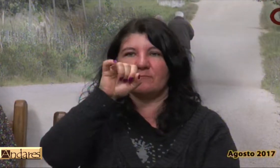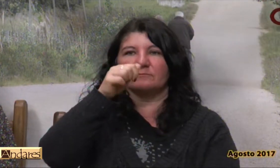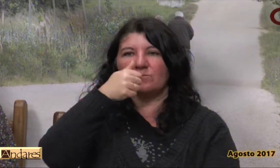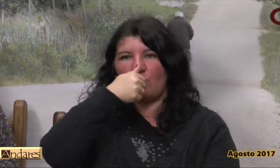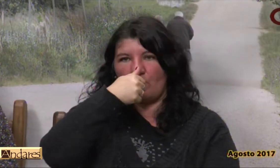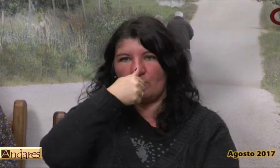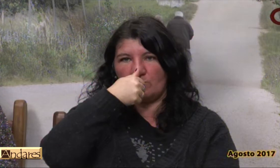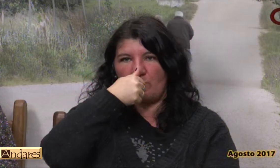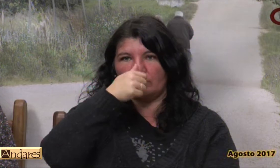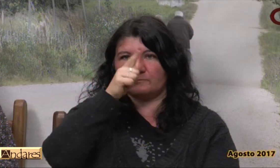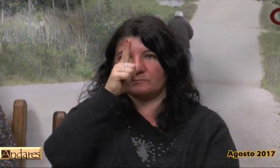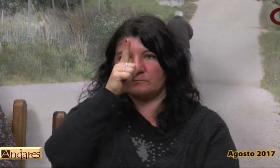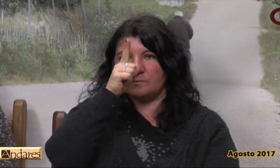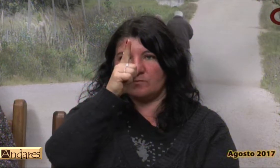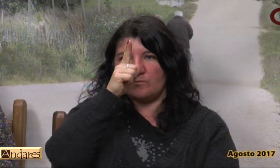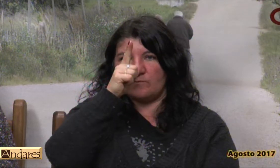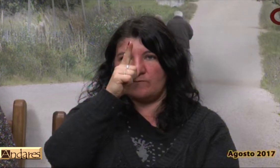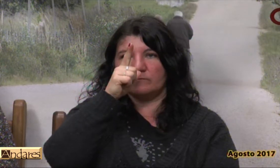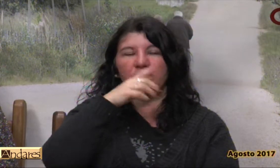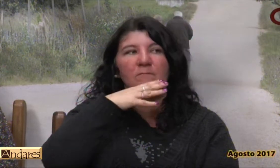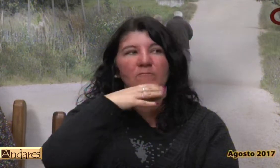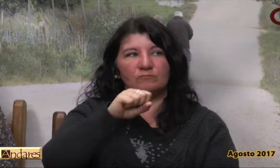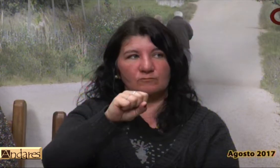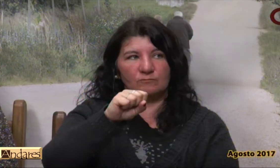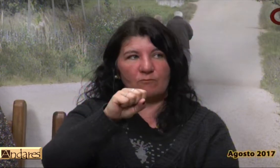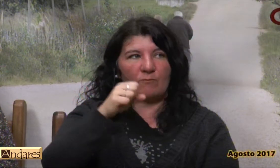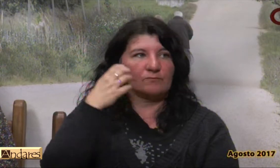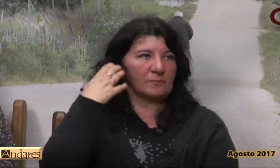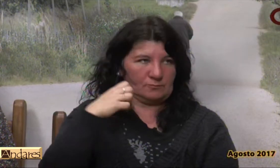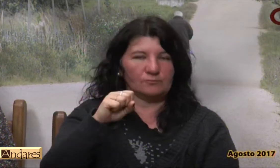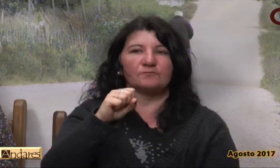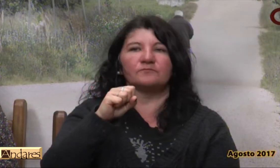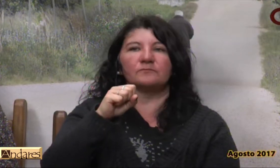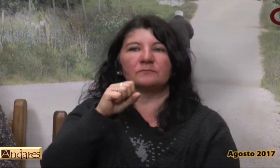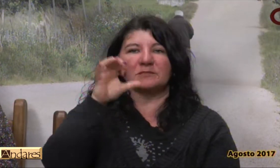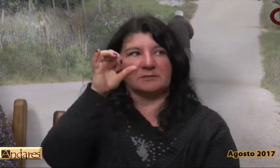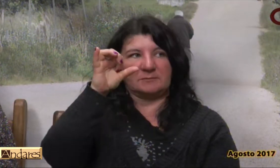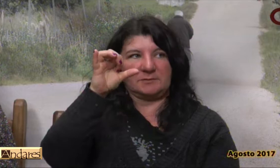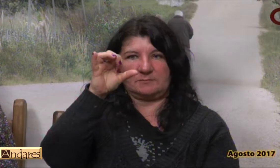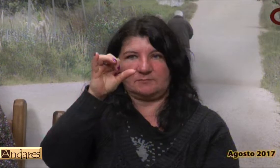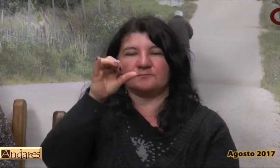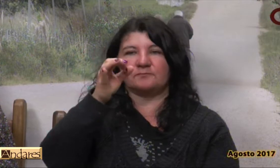Junio Julio Agosto Septiembre